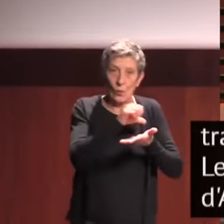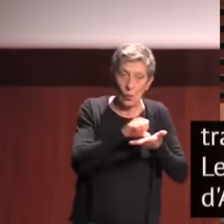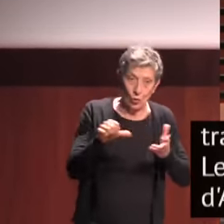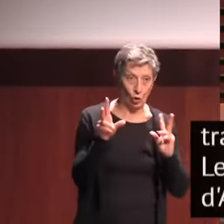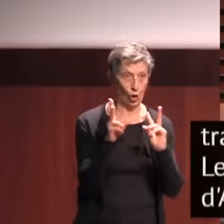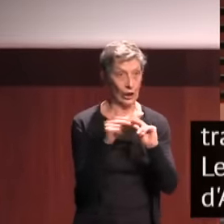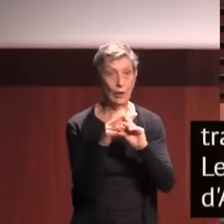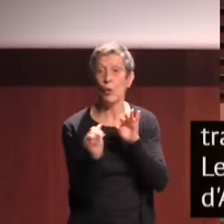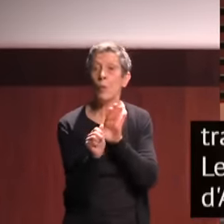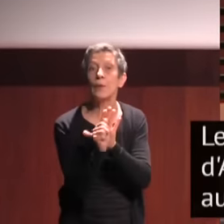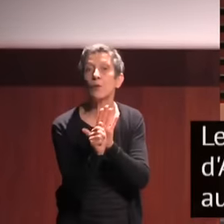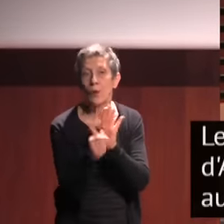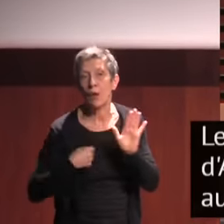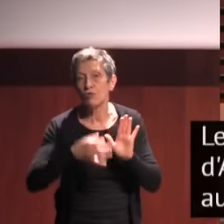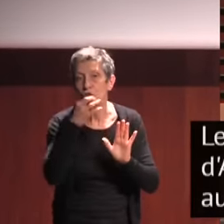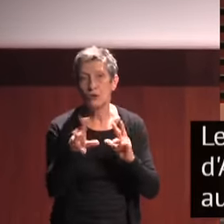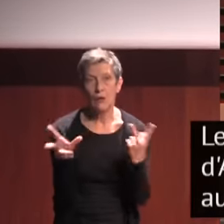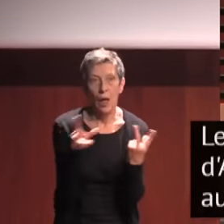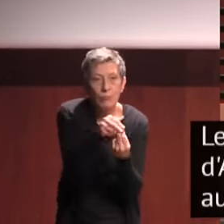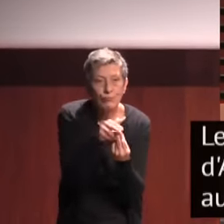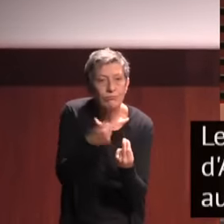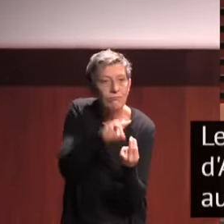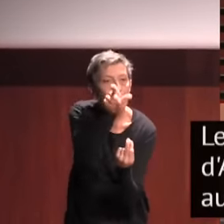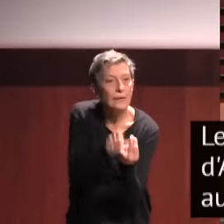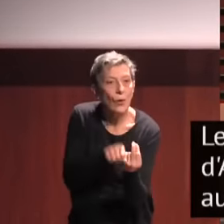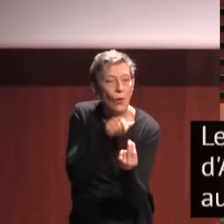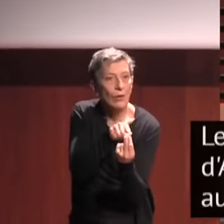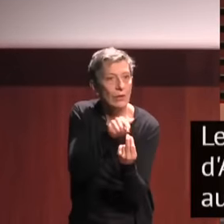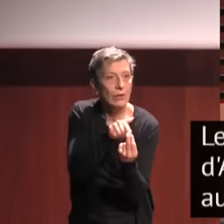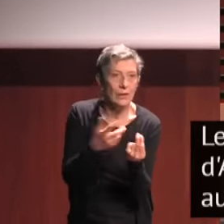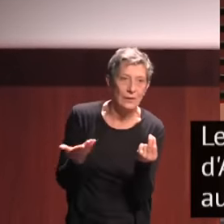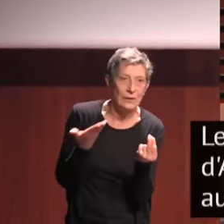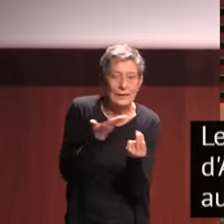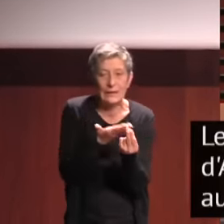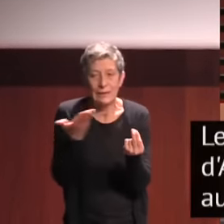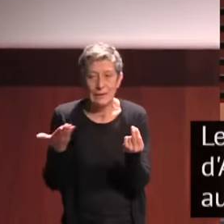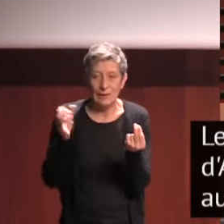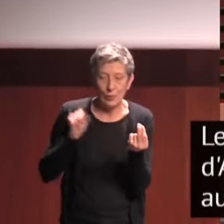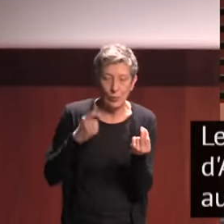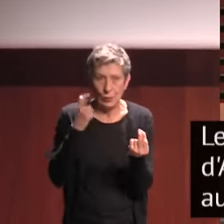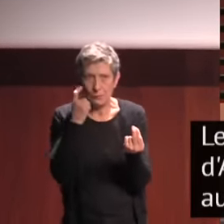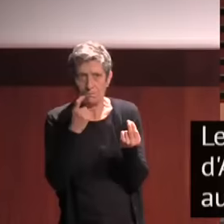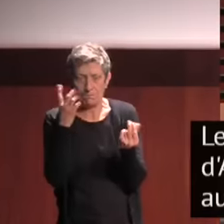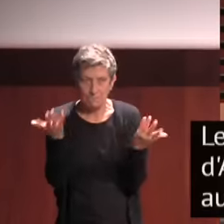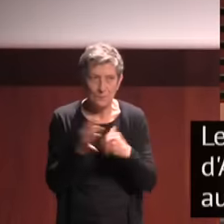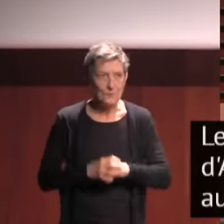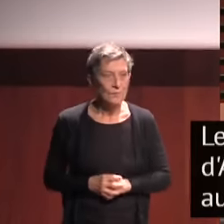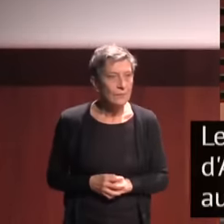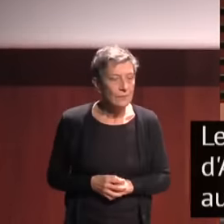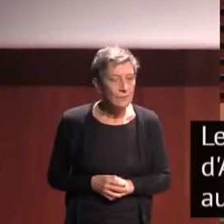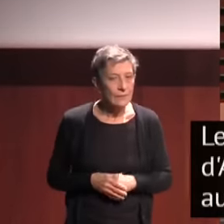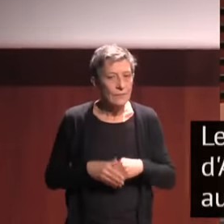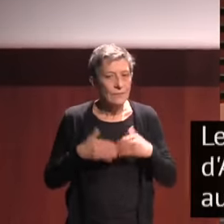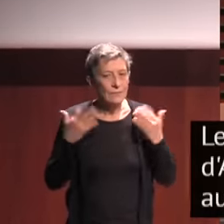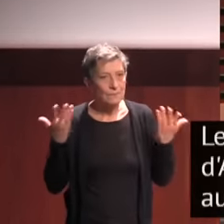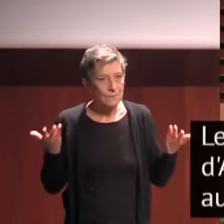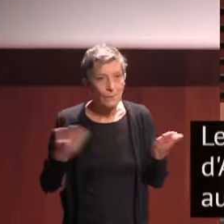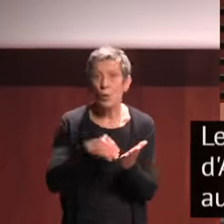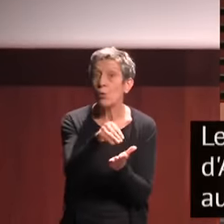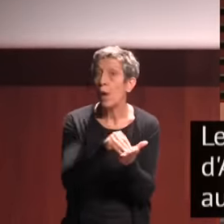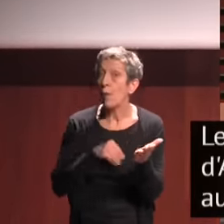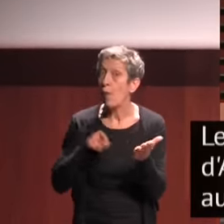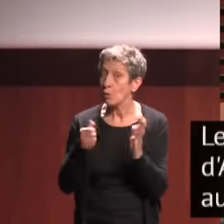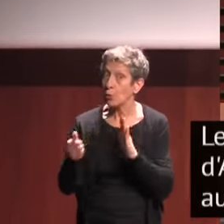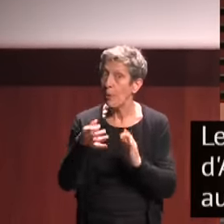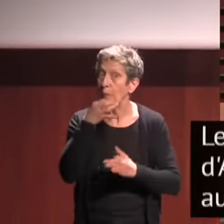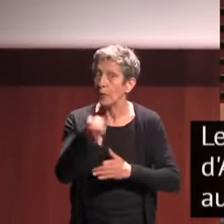auteur-narrateur-personnage, que je parlais au tout début, est, me semble-t-il, irrémédiable. Delaporte le dira lui-même dans une autre publication